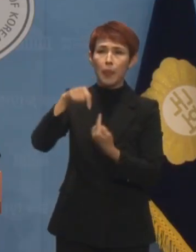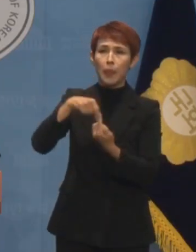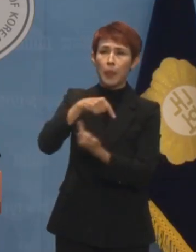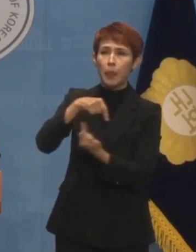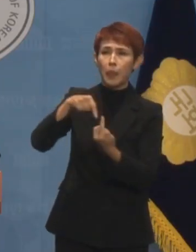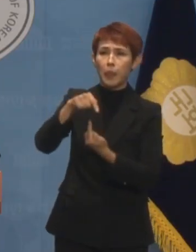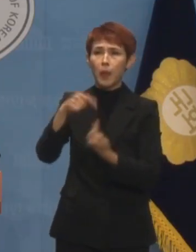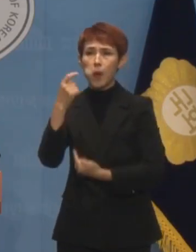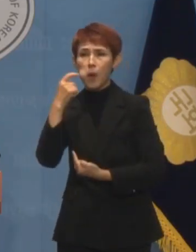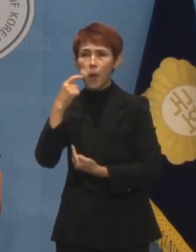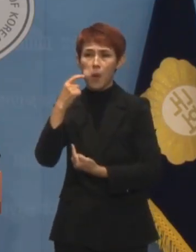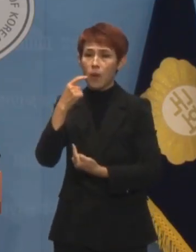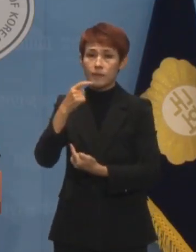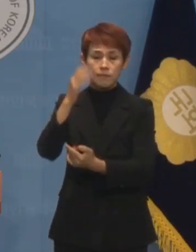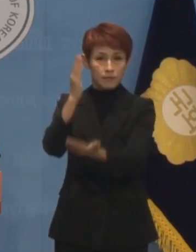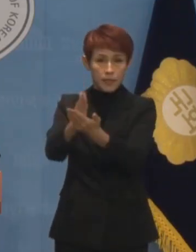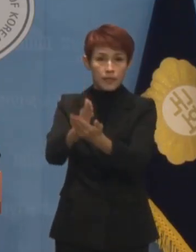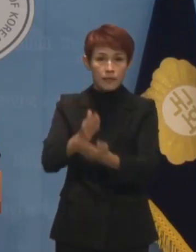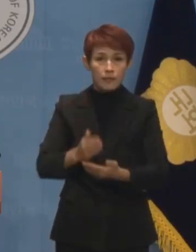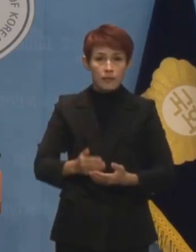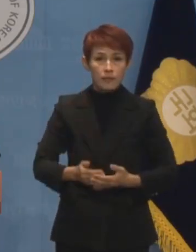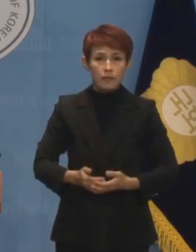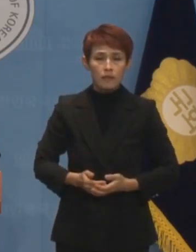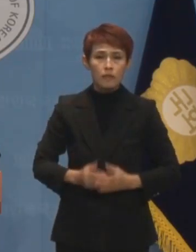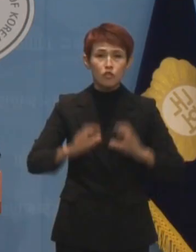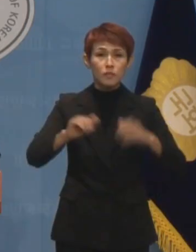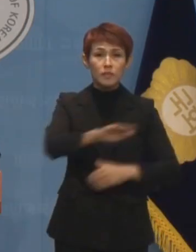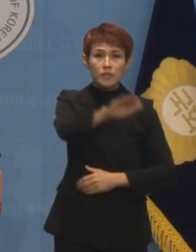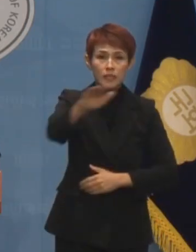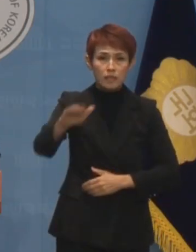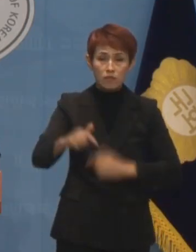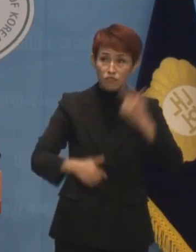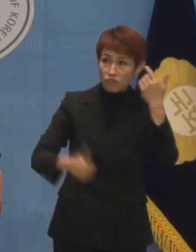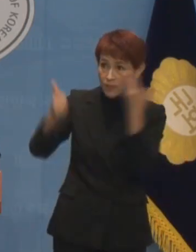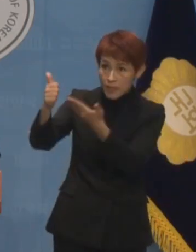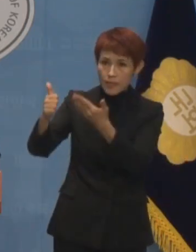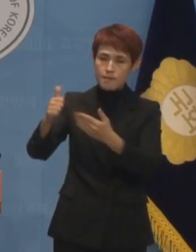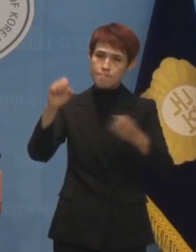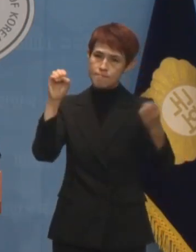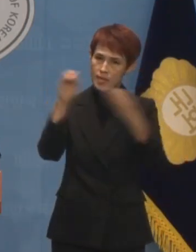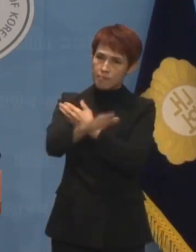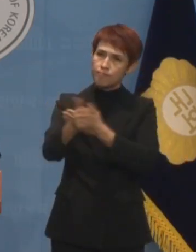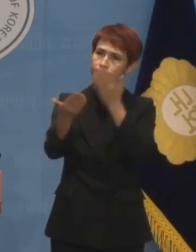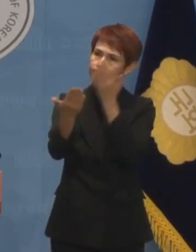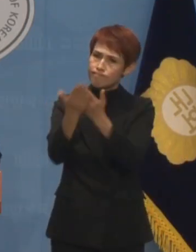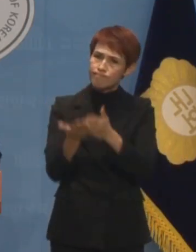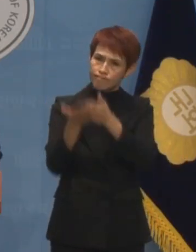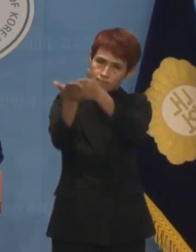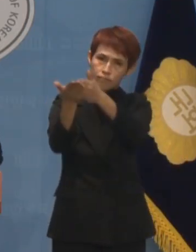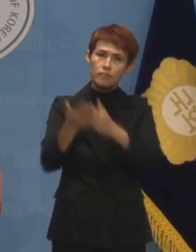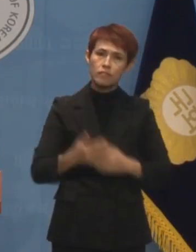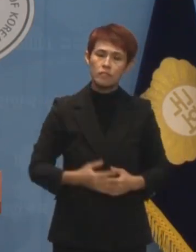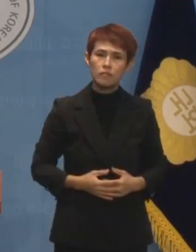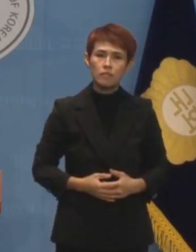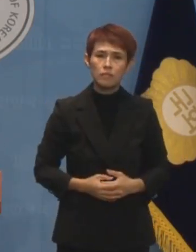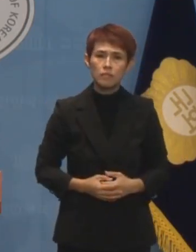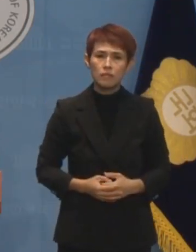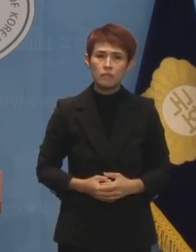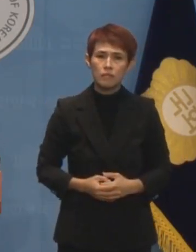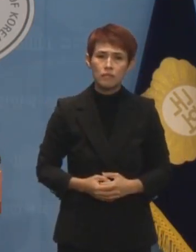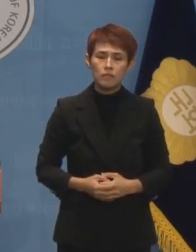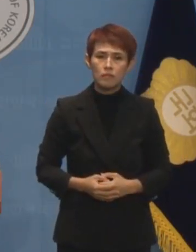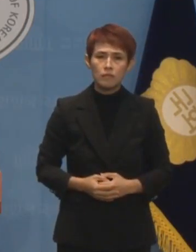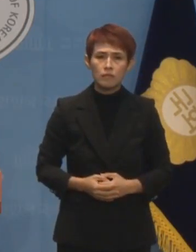뻔뻔한 거짓말로 도망갈 생각 말고 국민의 물음에 똑바로 답하기 바랍니다.